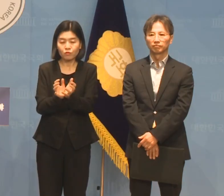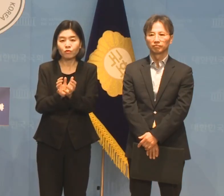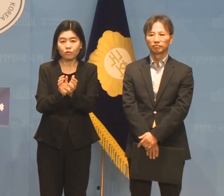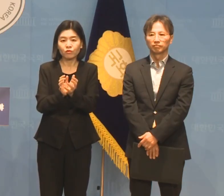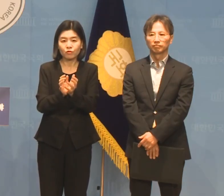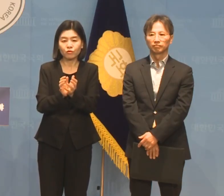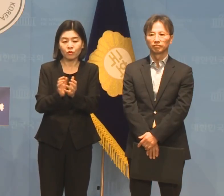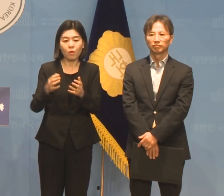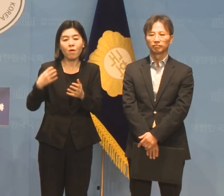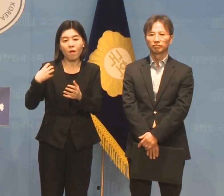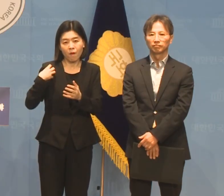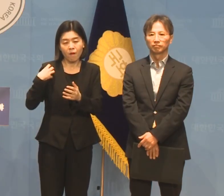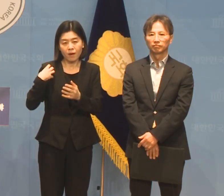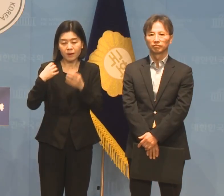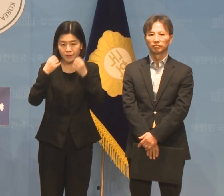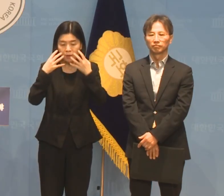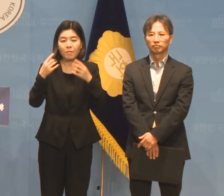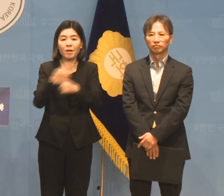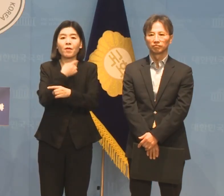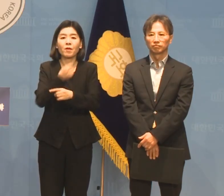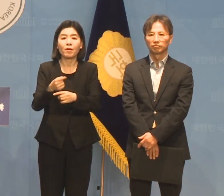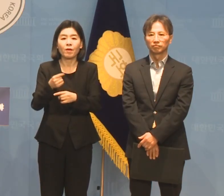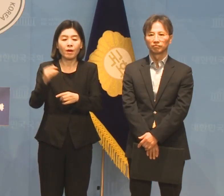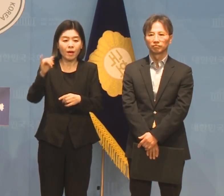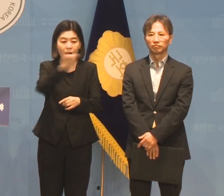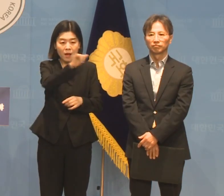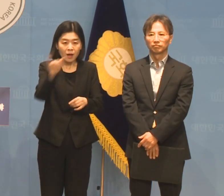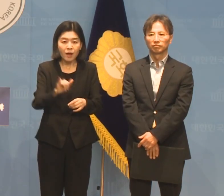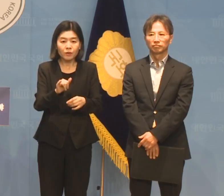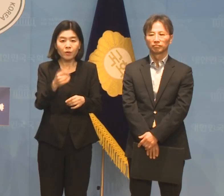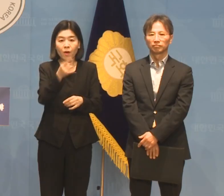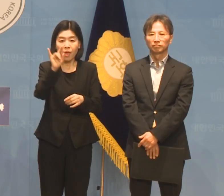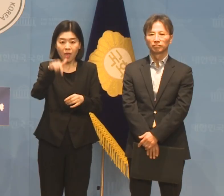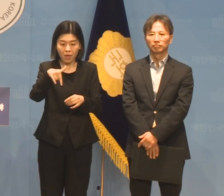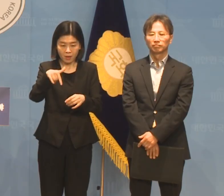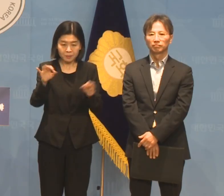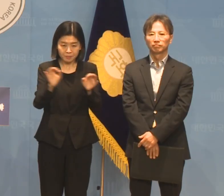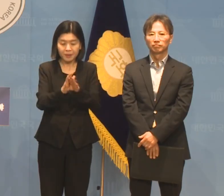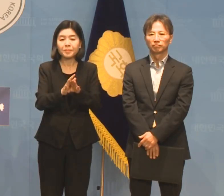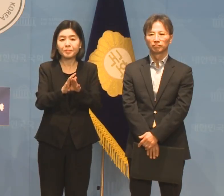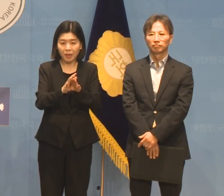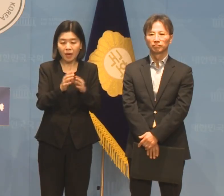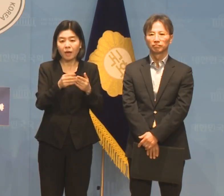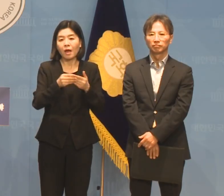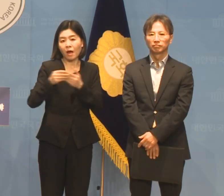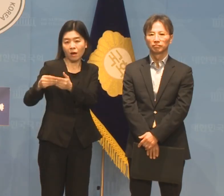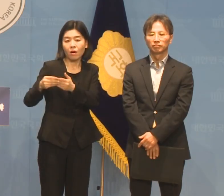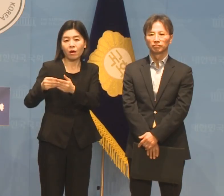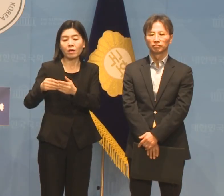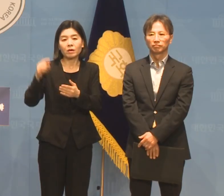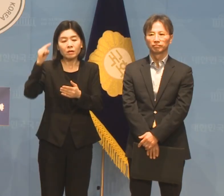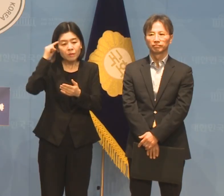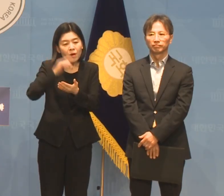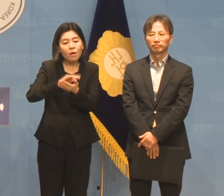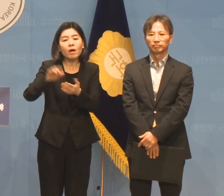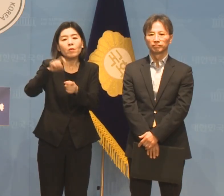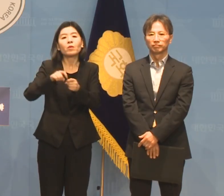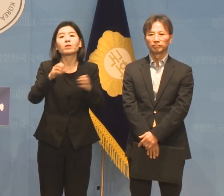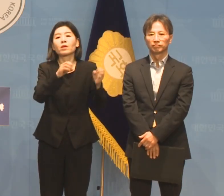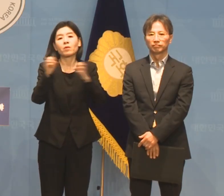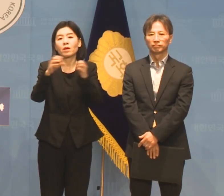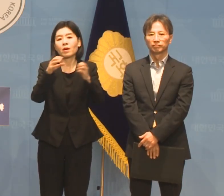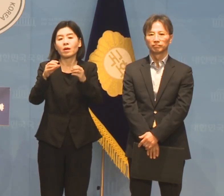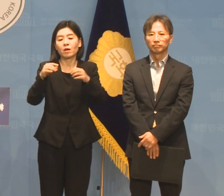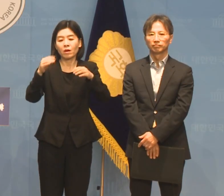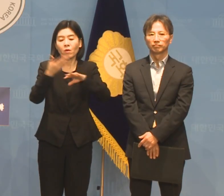전환하겠습니다. 한반도 비핵화 협상을 주도하고 평화적 대화와 외교적 해결을 위한 전담 부처가 될